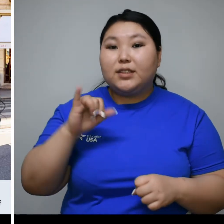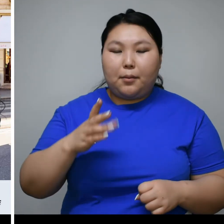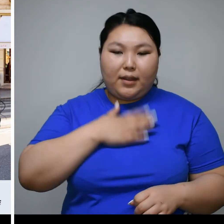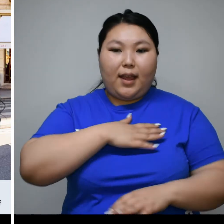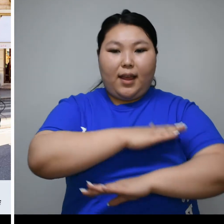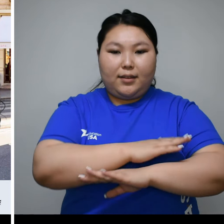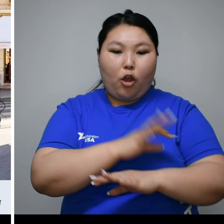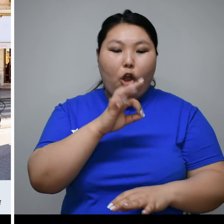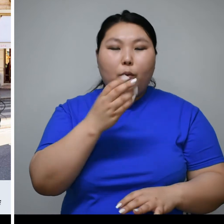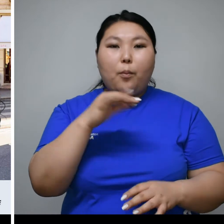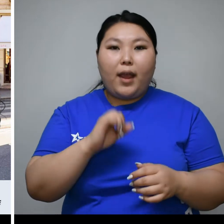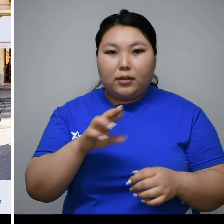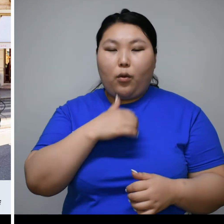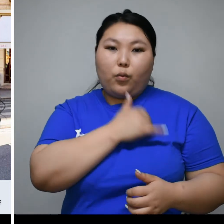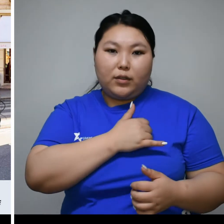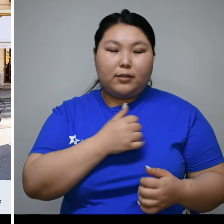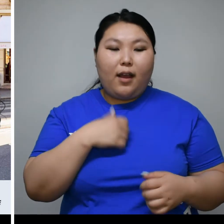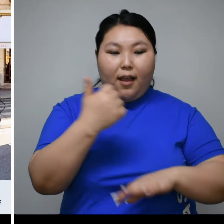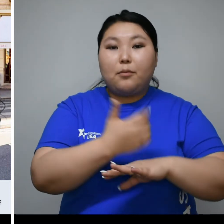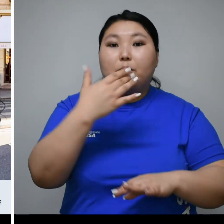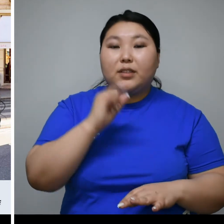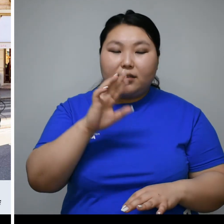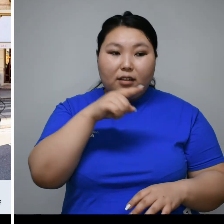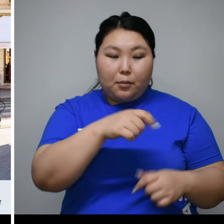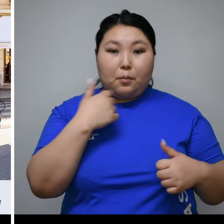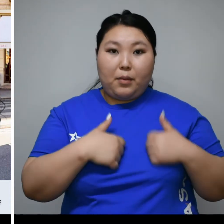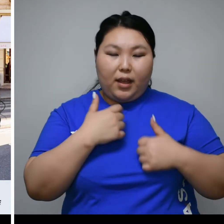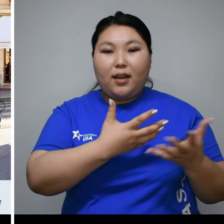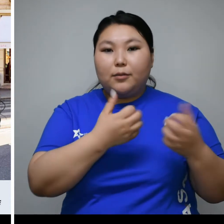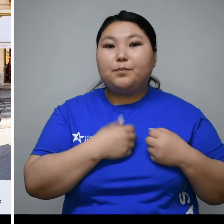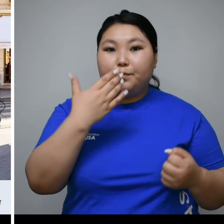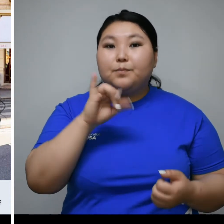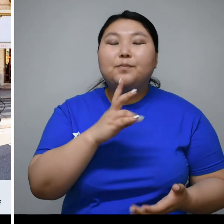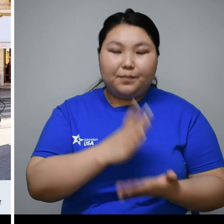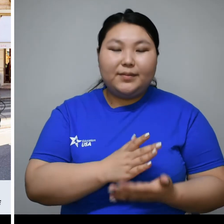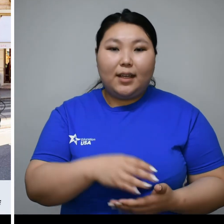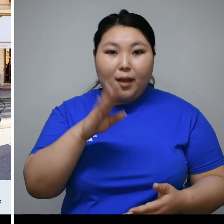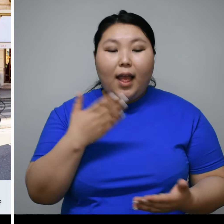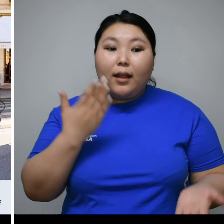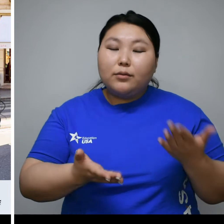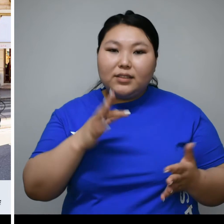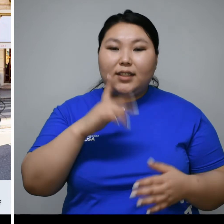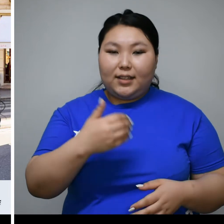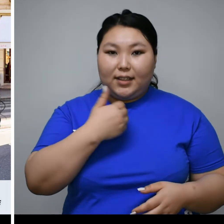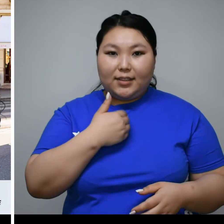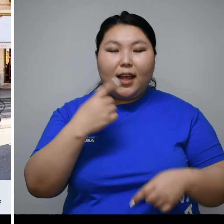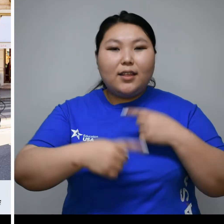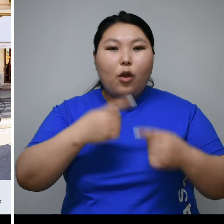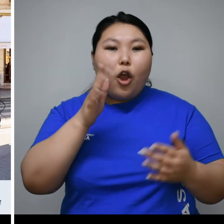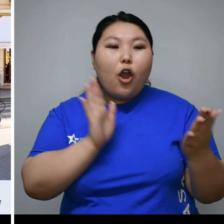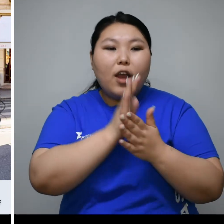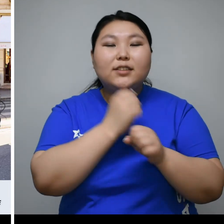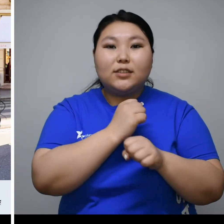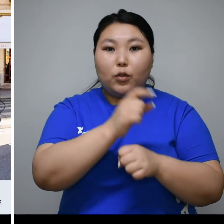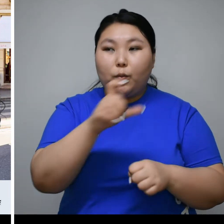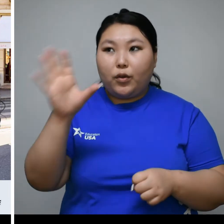За манай ингээд олимпиадуудыг удирдах ахалтдаг байсан. Яг тэр багшаасаа авч ирсэн байгаа. Тэгэхээр аль болох яг ингээд надтай илүү